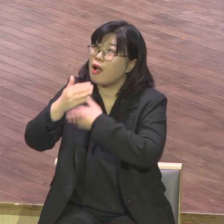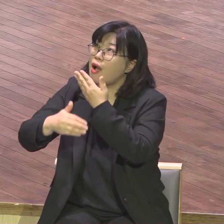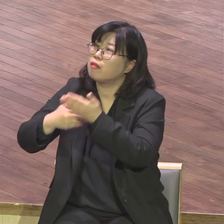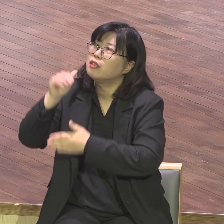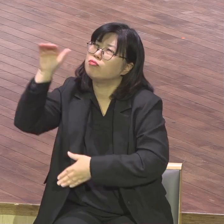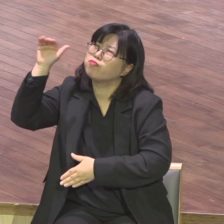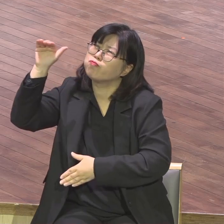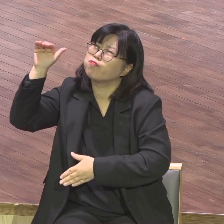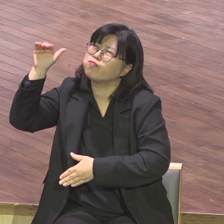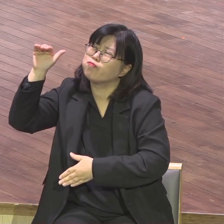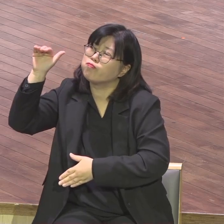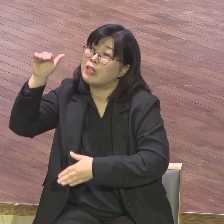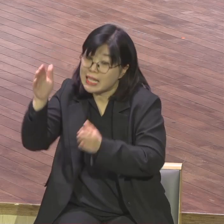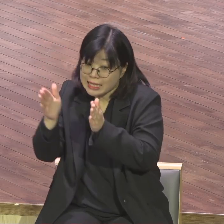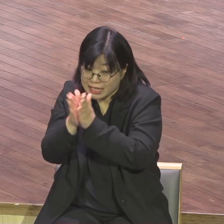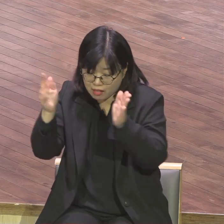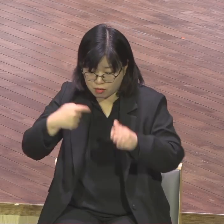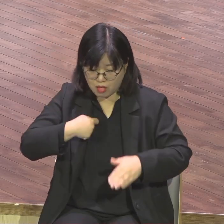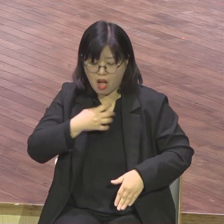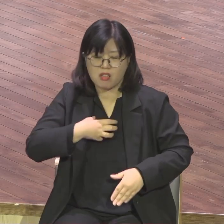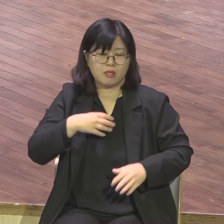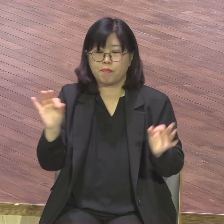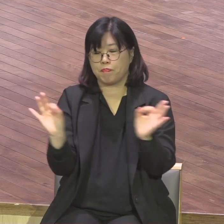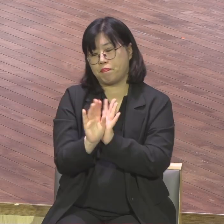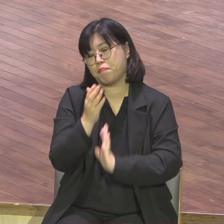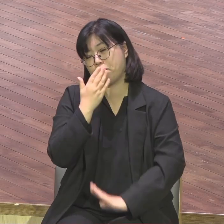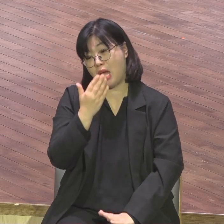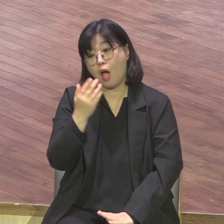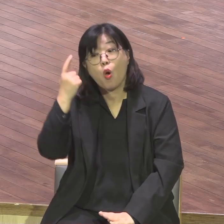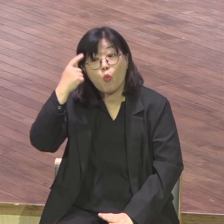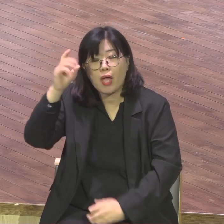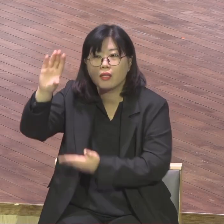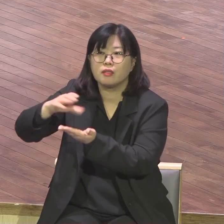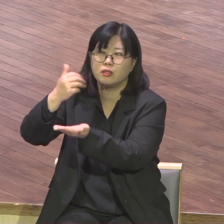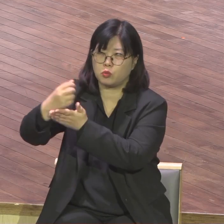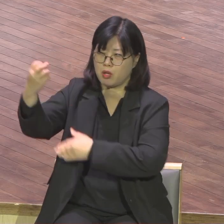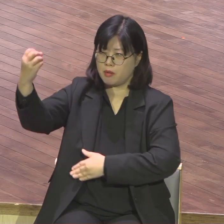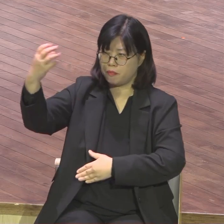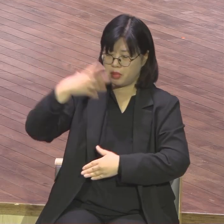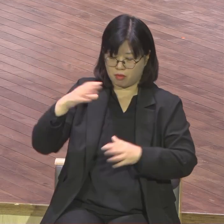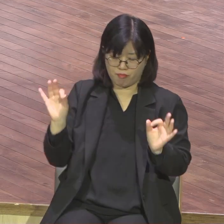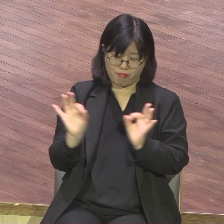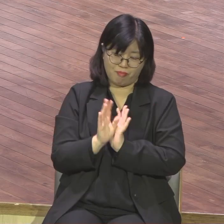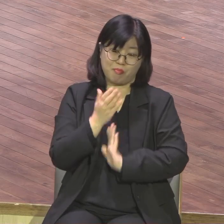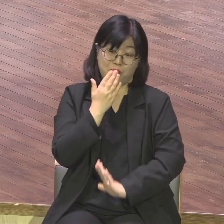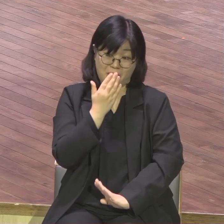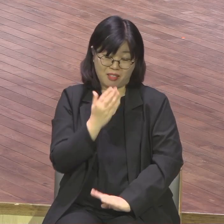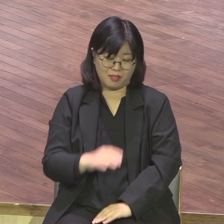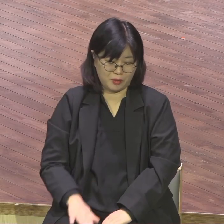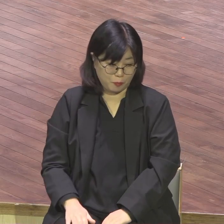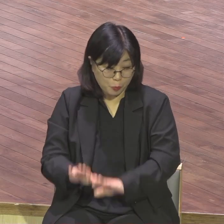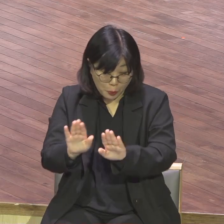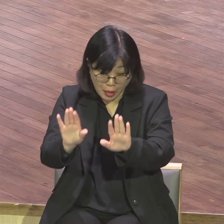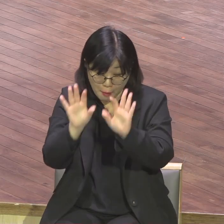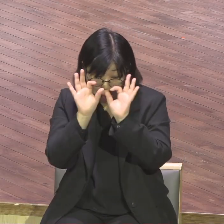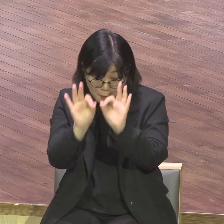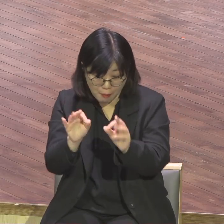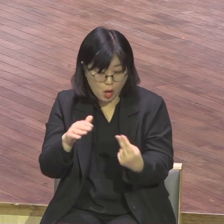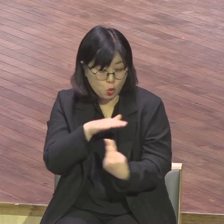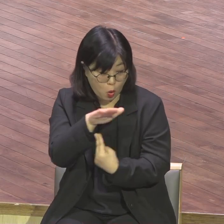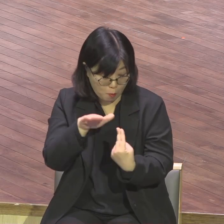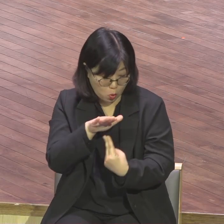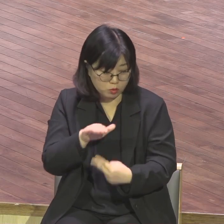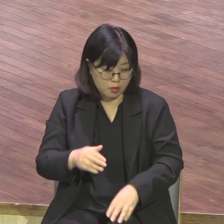버린다. 요한복음 14장 27절에 보면 예수님께서 이렇게 강조합니다. 평안을